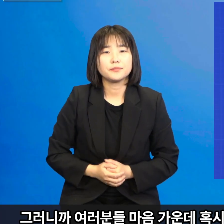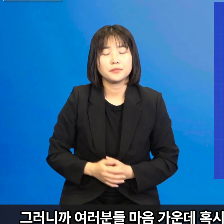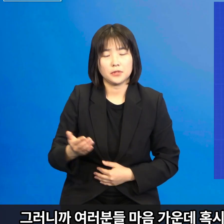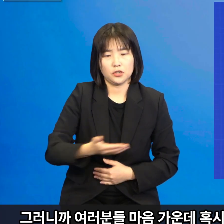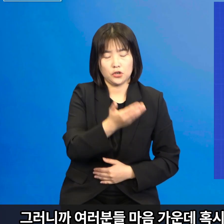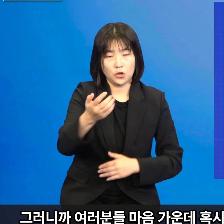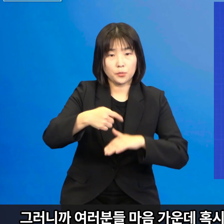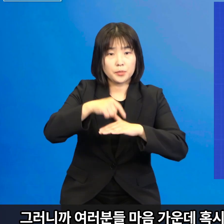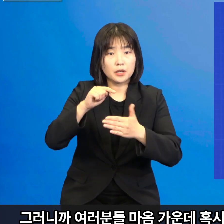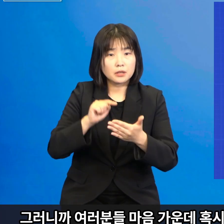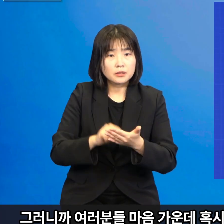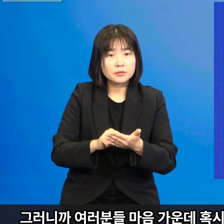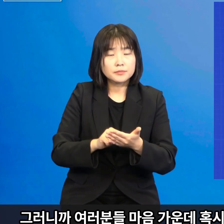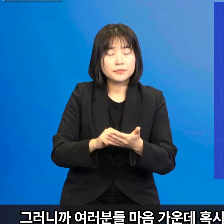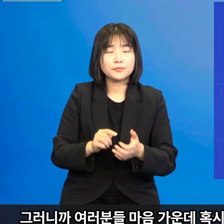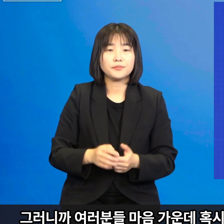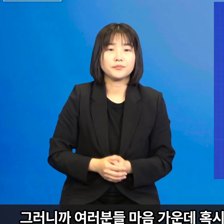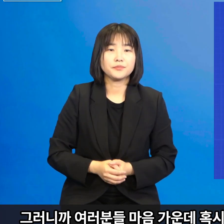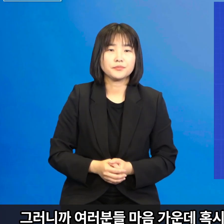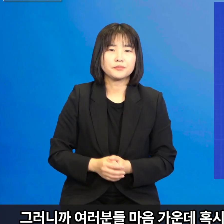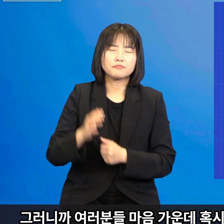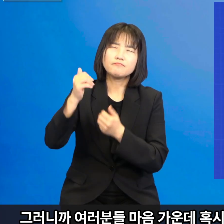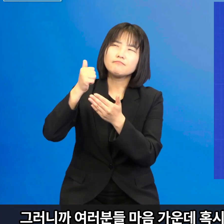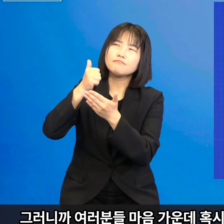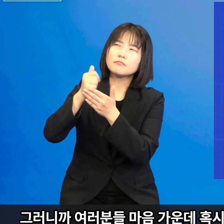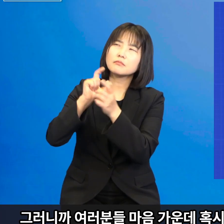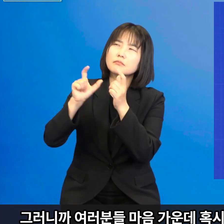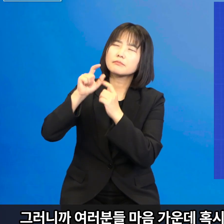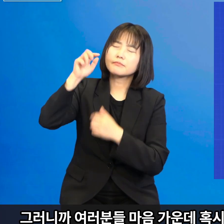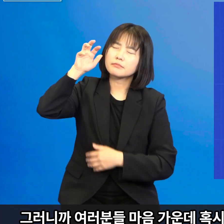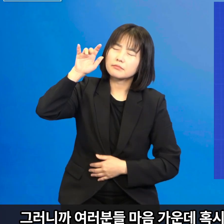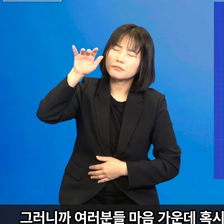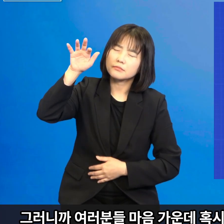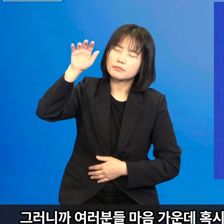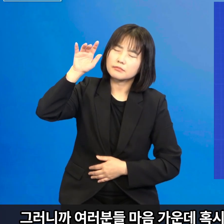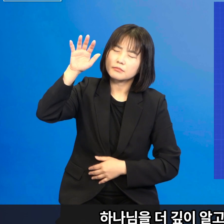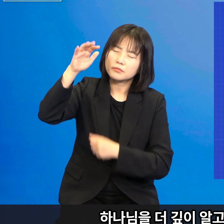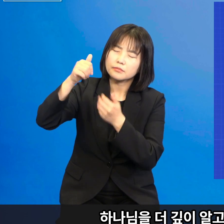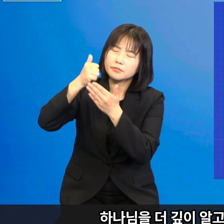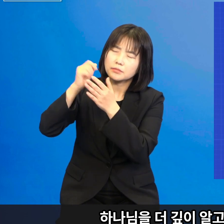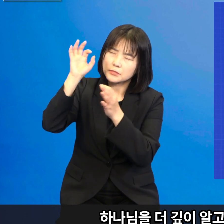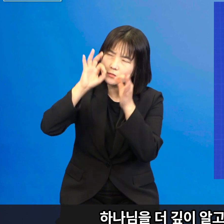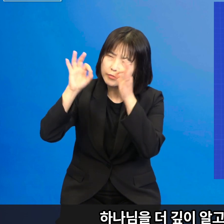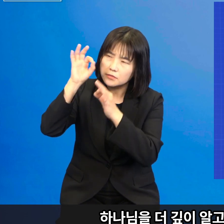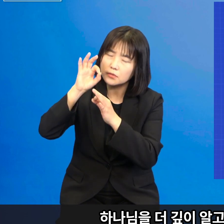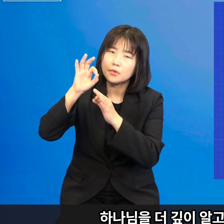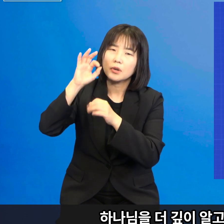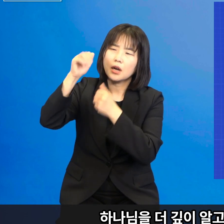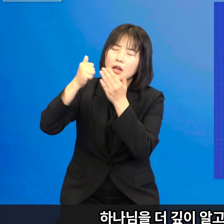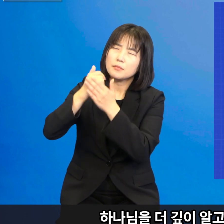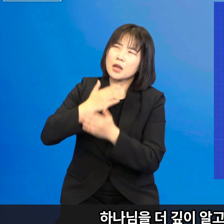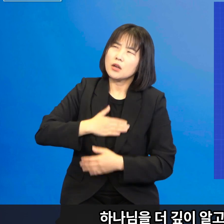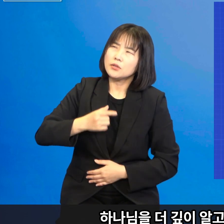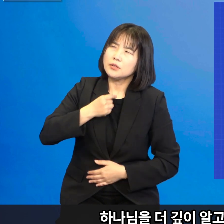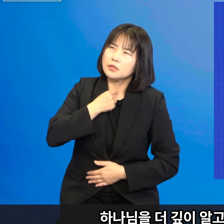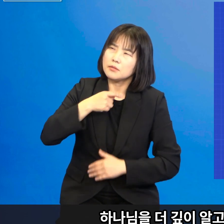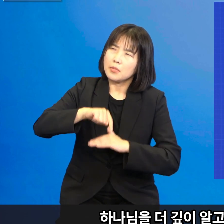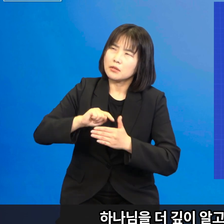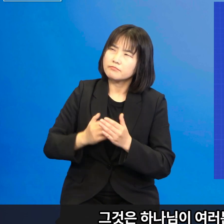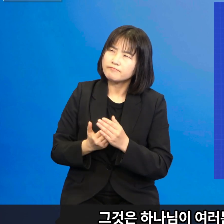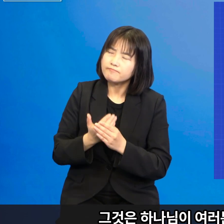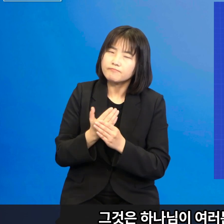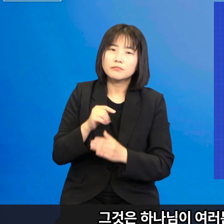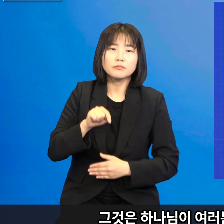마음 가운데 혹시 하나님을 더 갈망하고 하나님을 찾고 하나님을 더 깊이 알고 싶은 마음이 드는